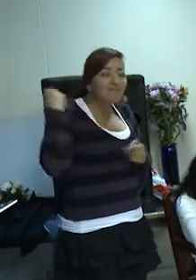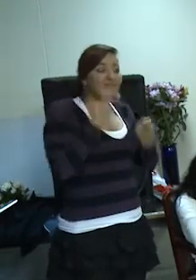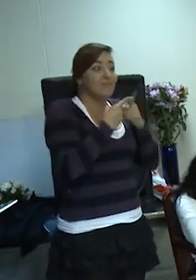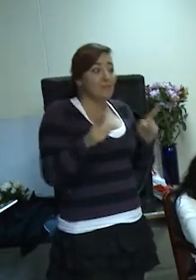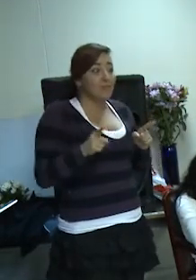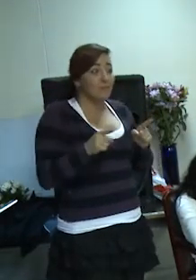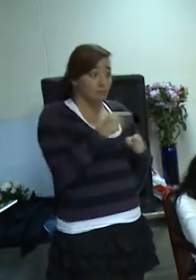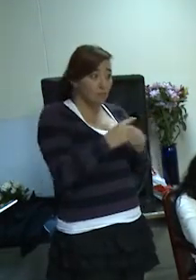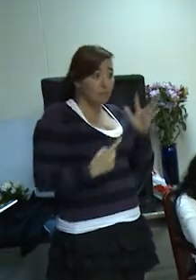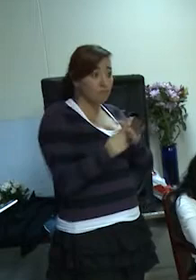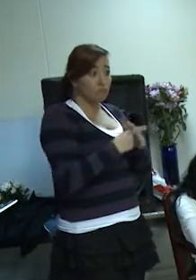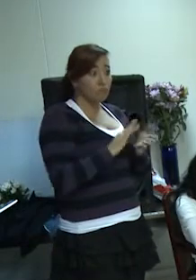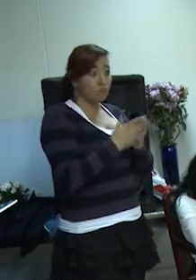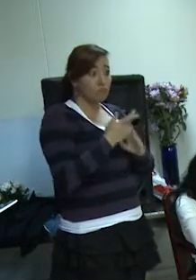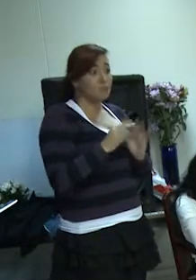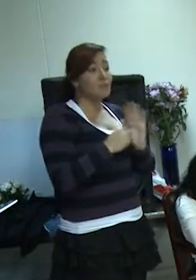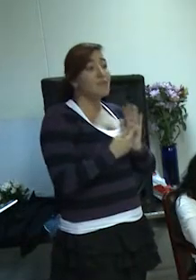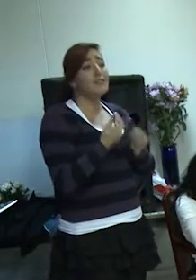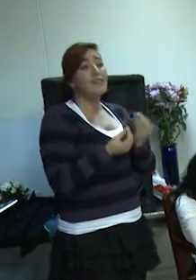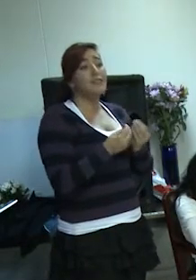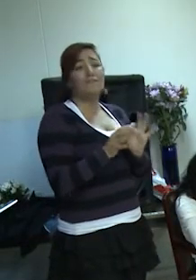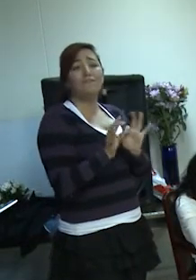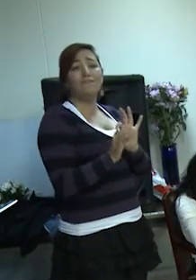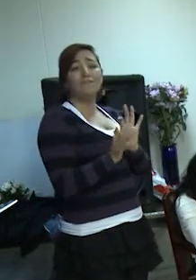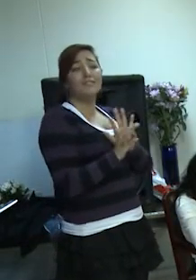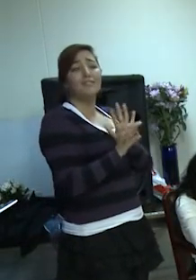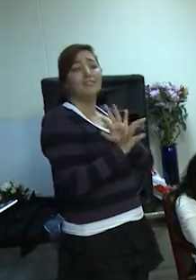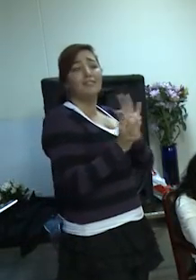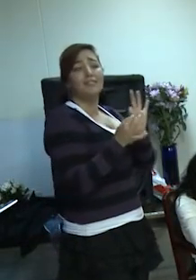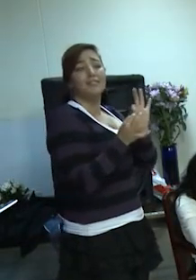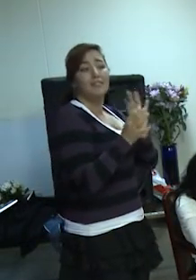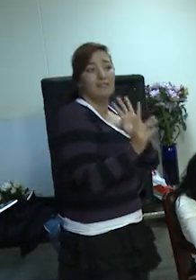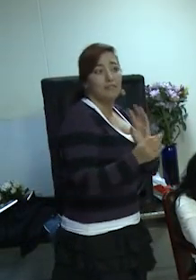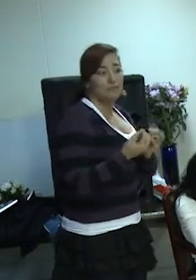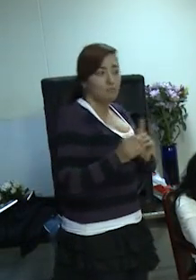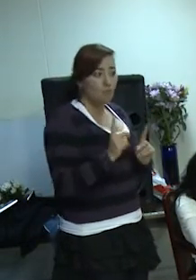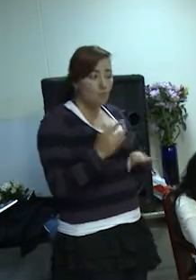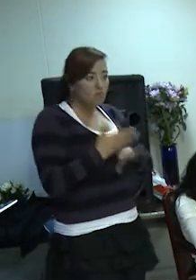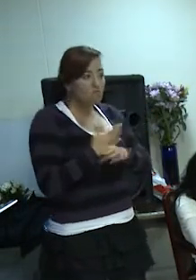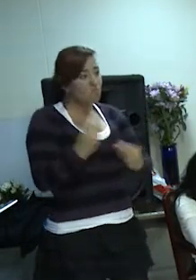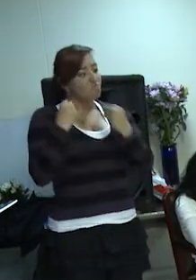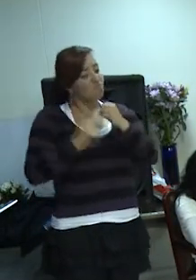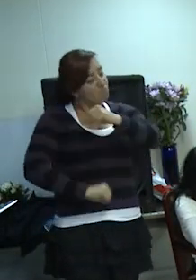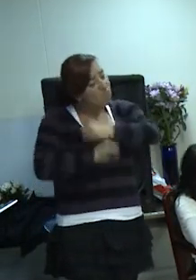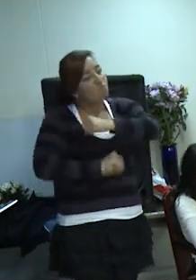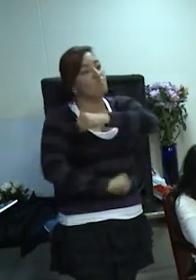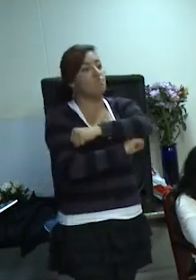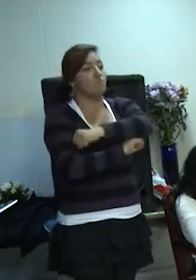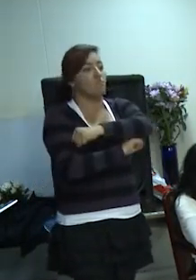eso no se hace con medias tintas, eso se hace con formación sólida,